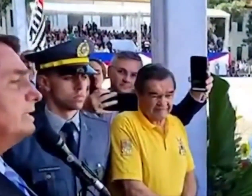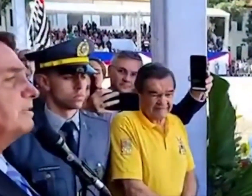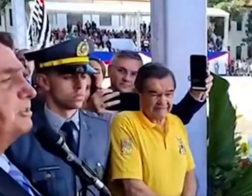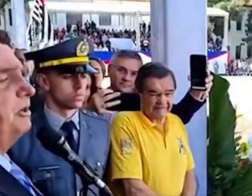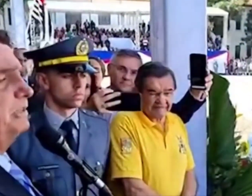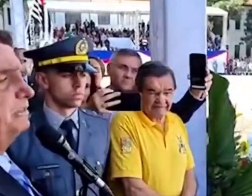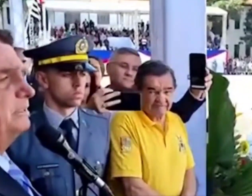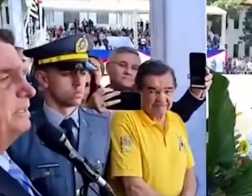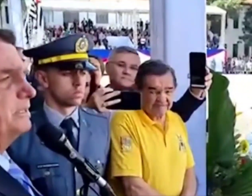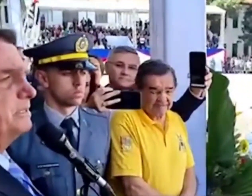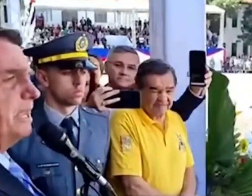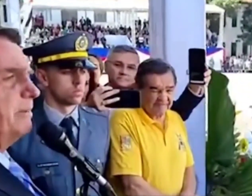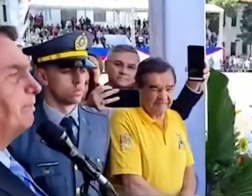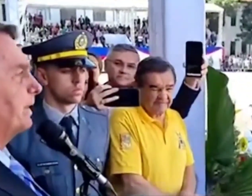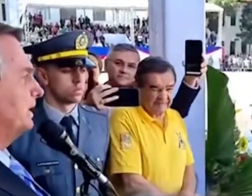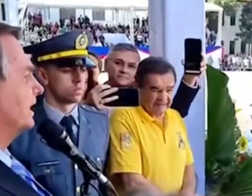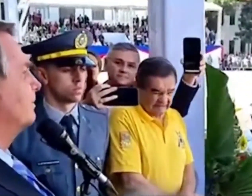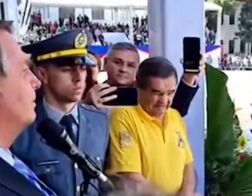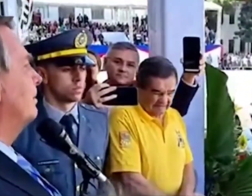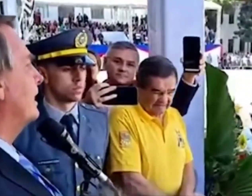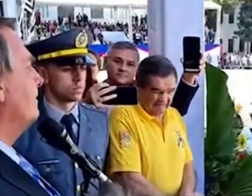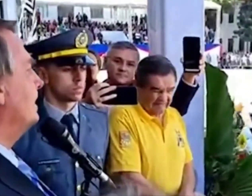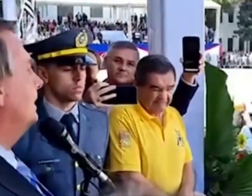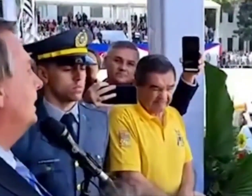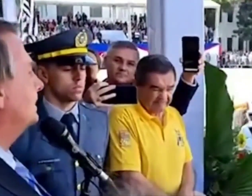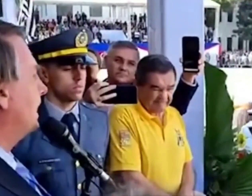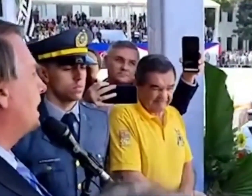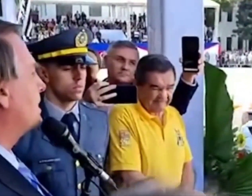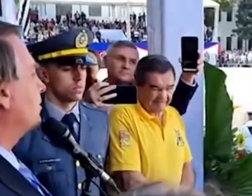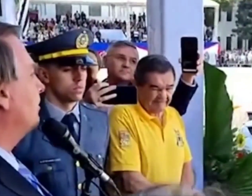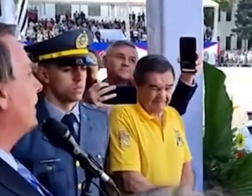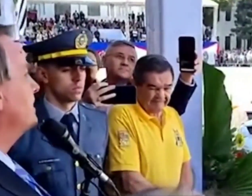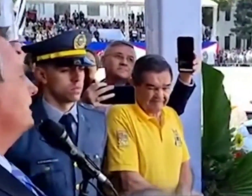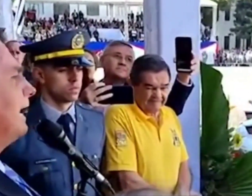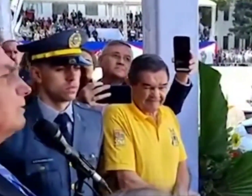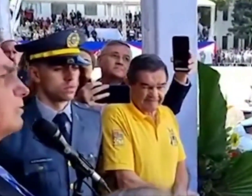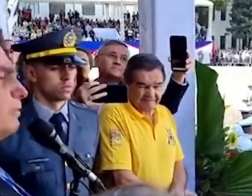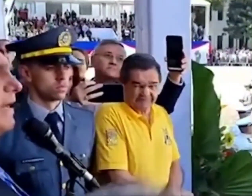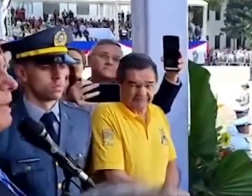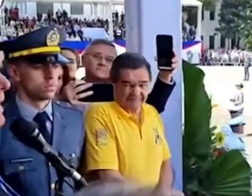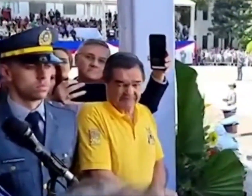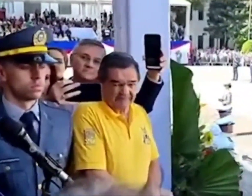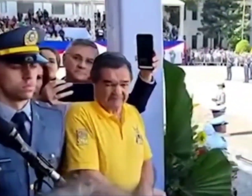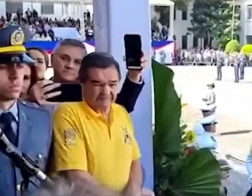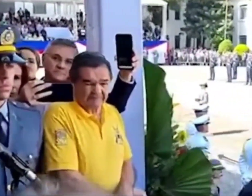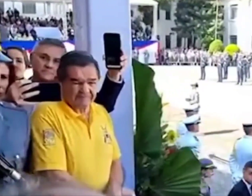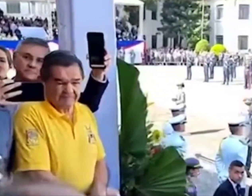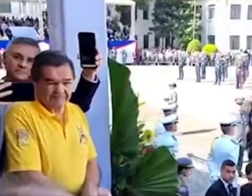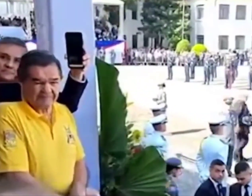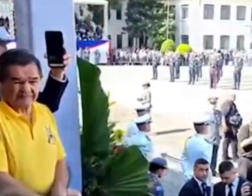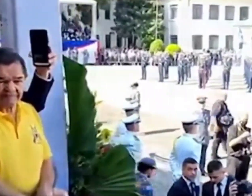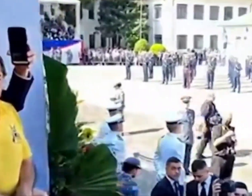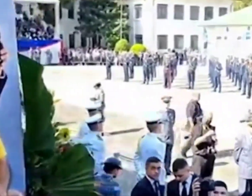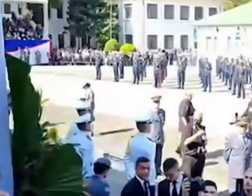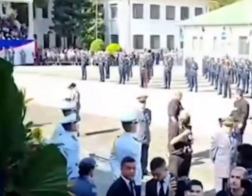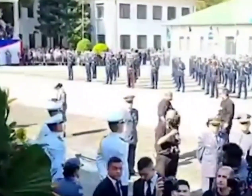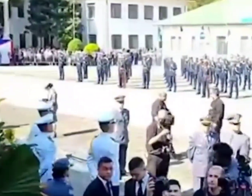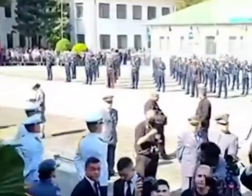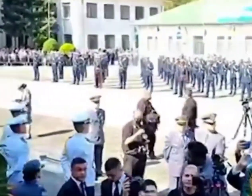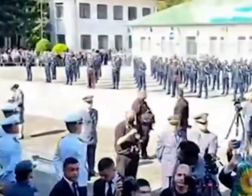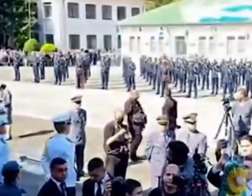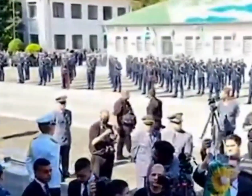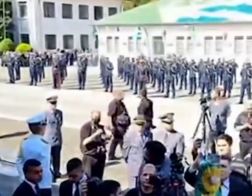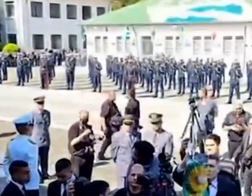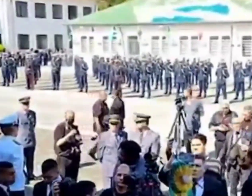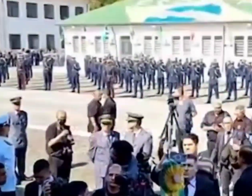O meu grande sonho de ter presidente da República tem que ser compartilhado com o parlamento brasileiro.